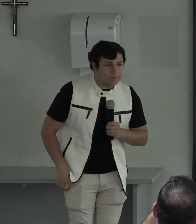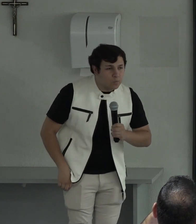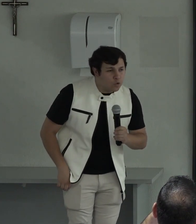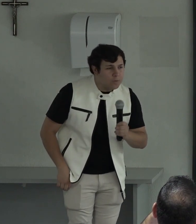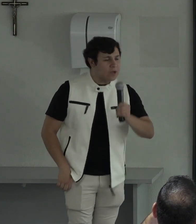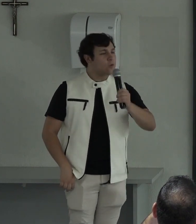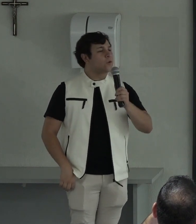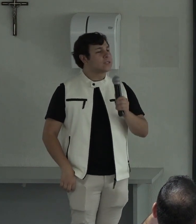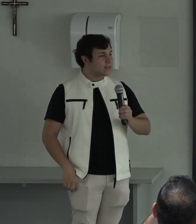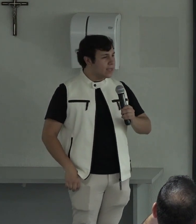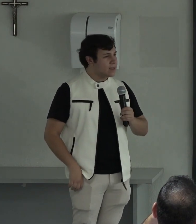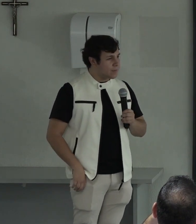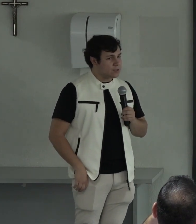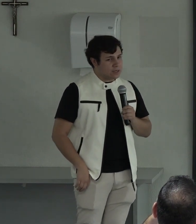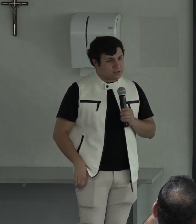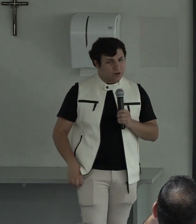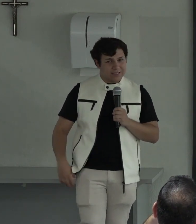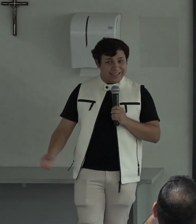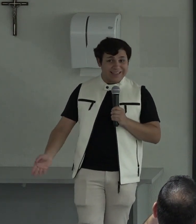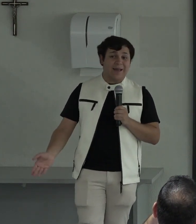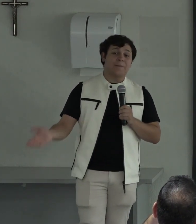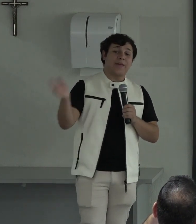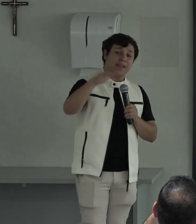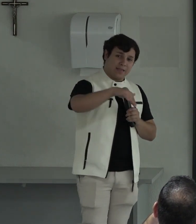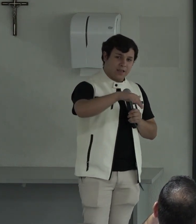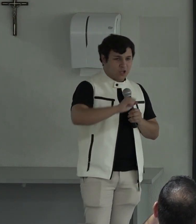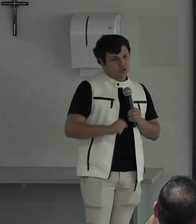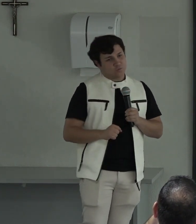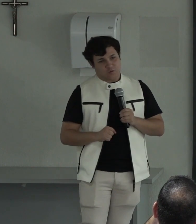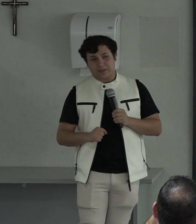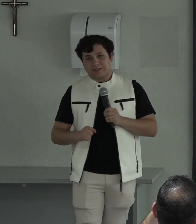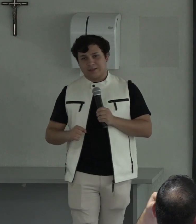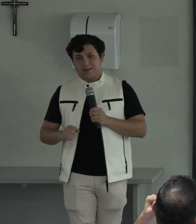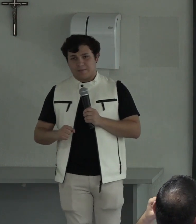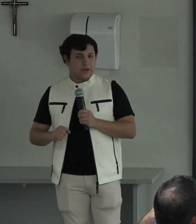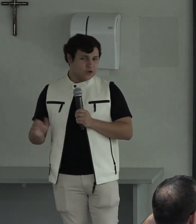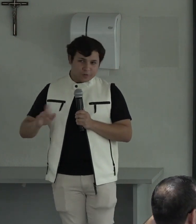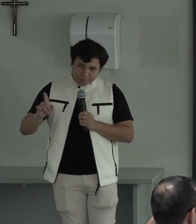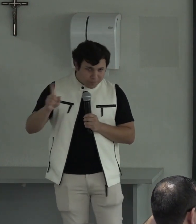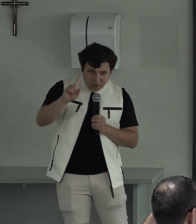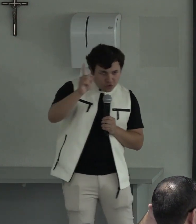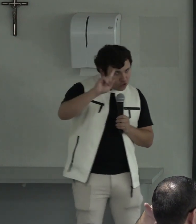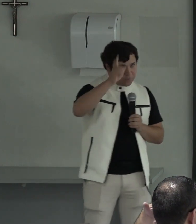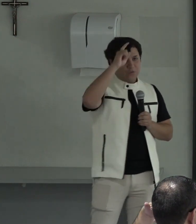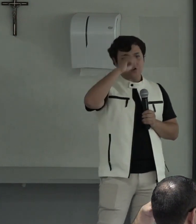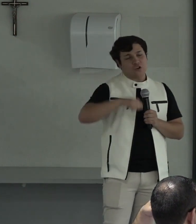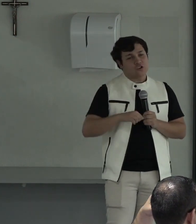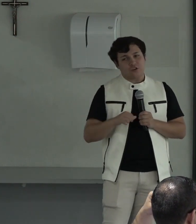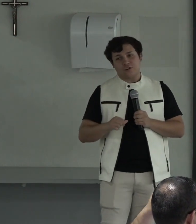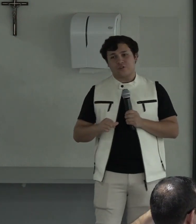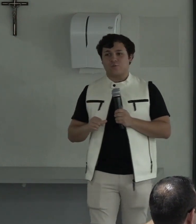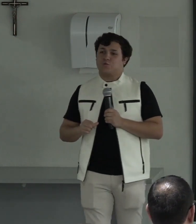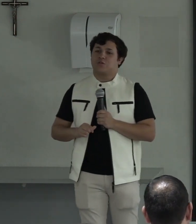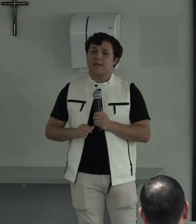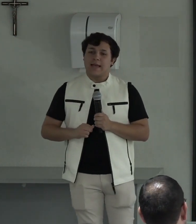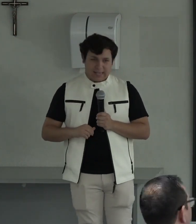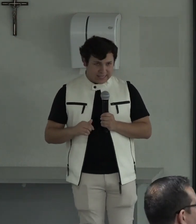muy bajo porcentaje de personas sordas que también son mudas. Pero no todos los sordos son mudos. Así es